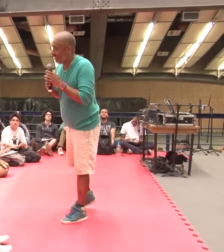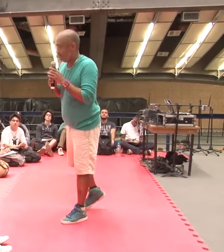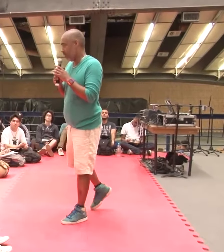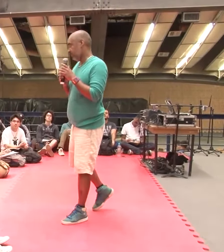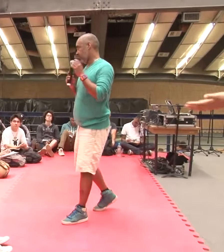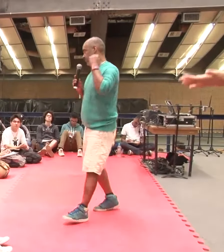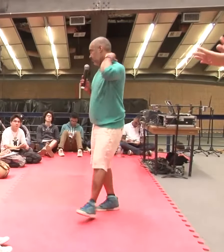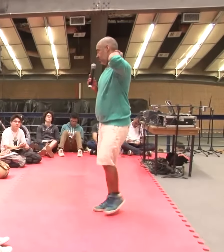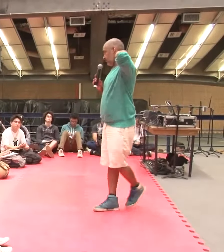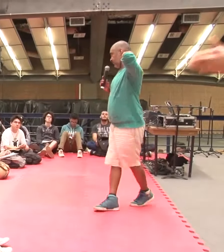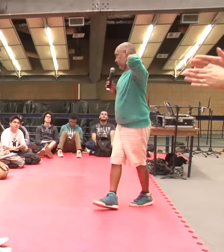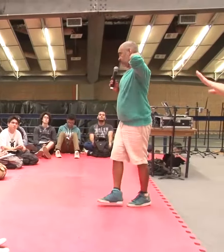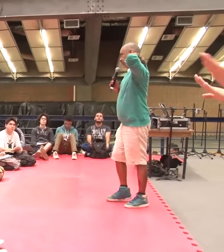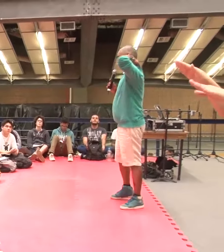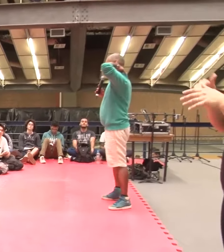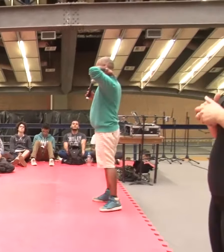ciência.